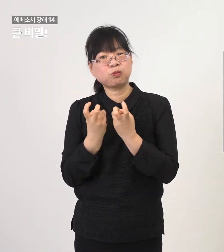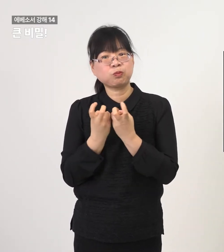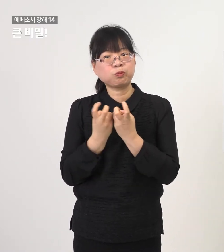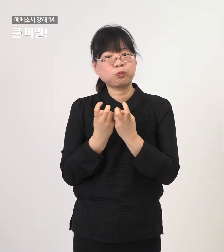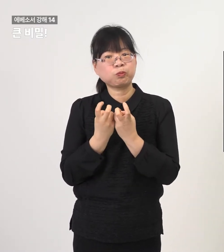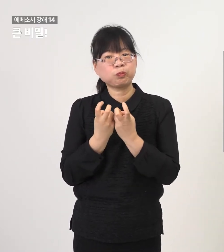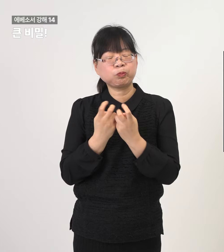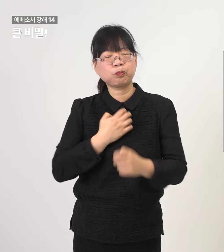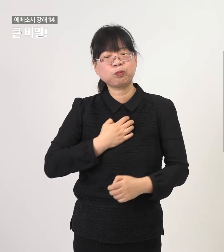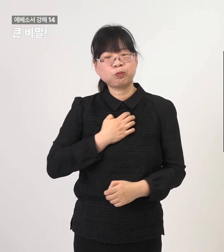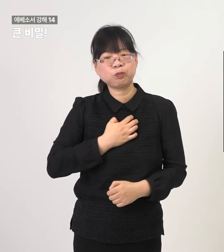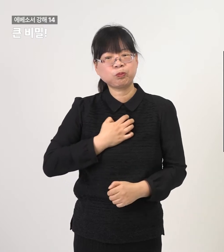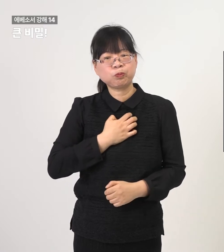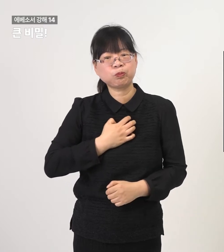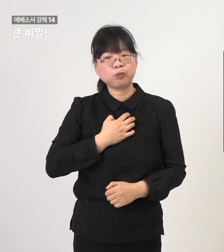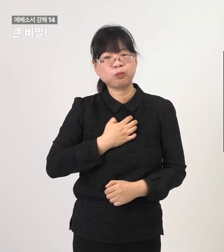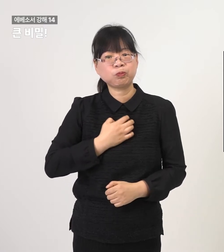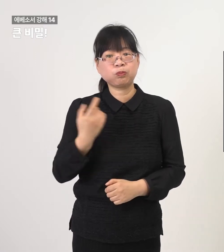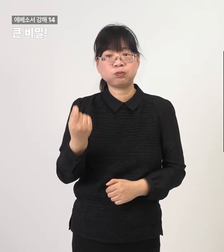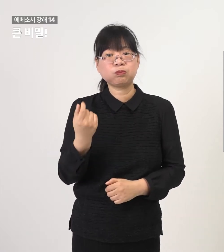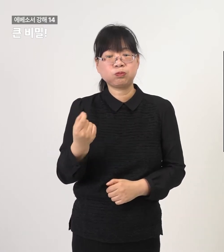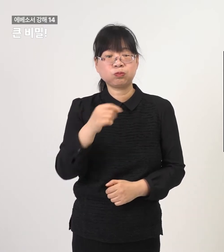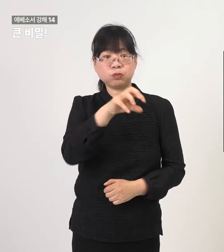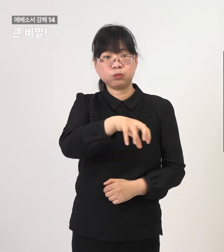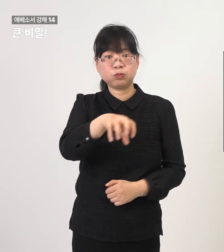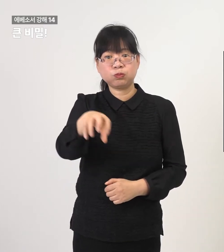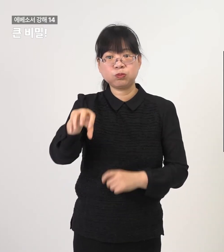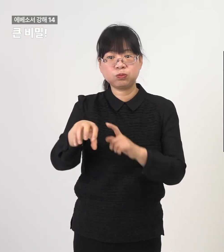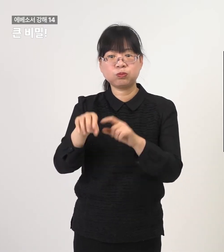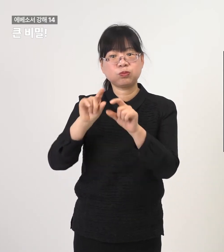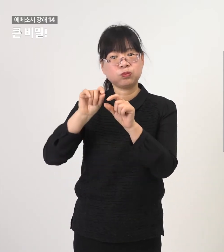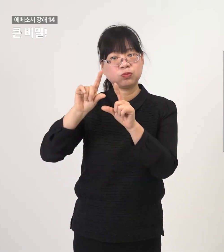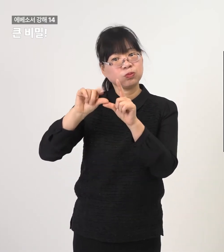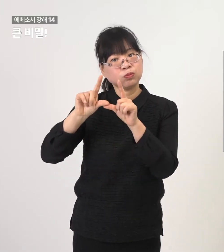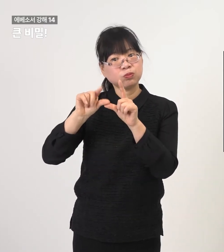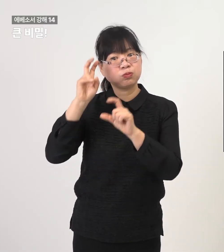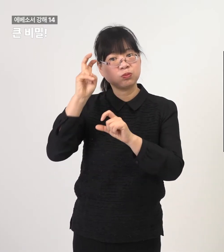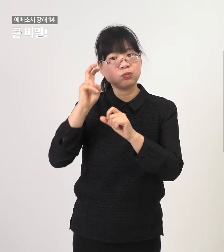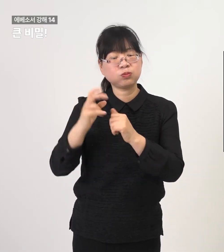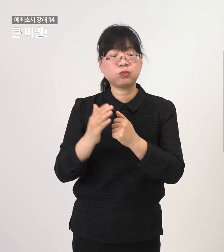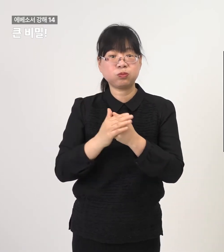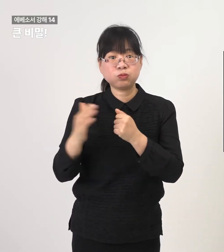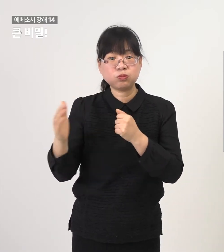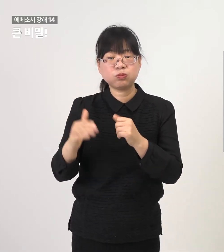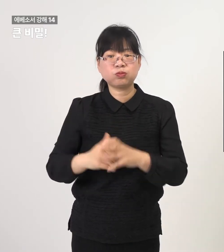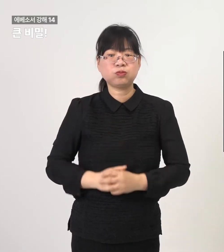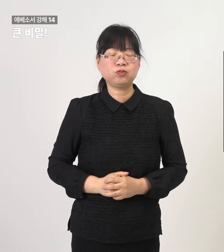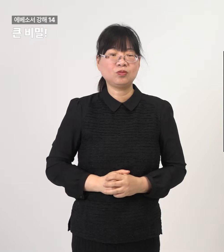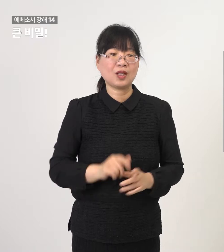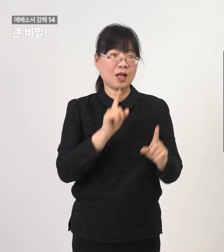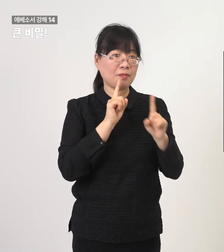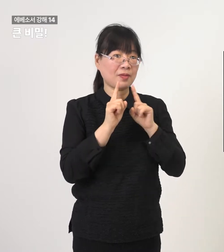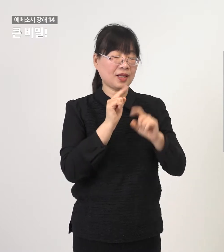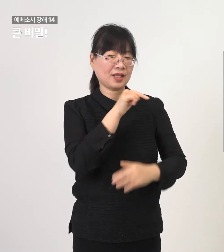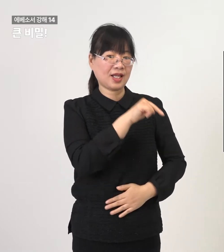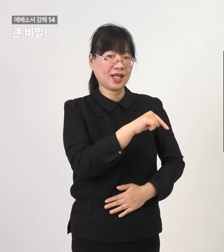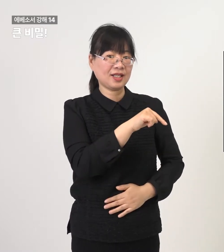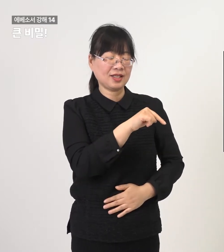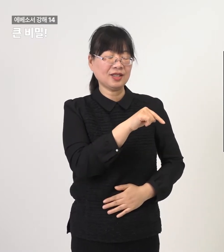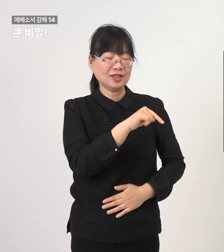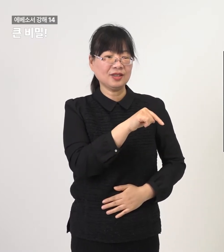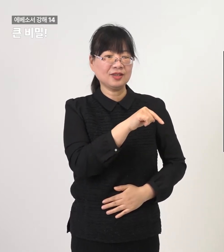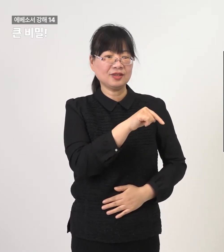되나 전전긍긍하고 그런 현장들이 대부분일 겁니다. 그래서 말씀이라는